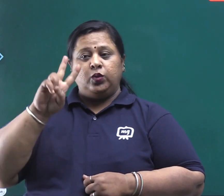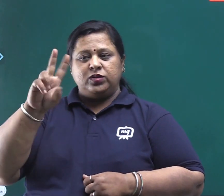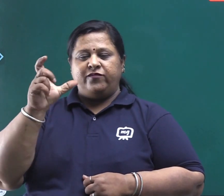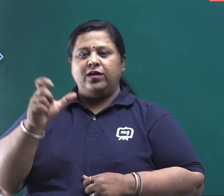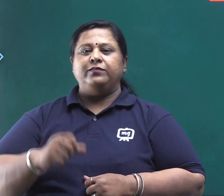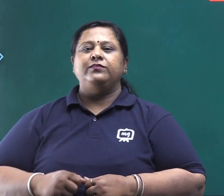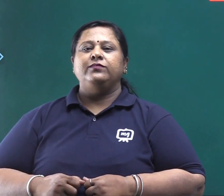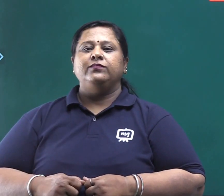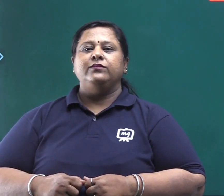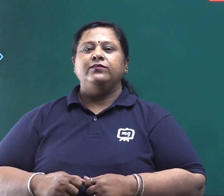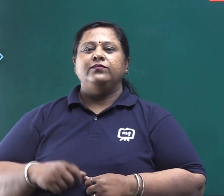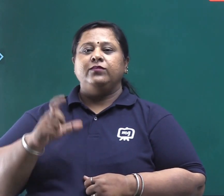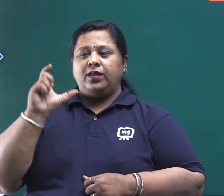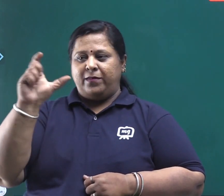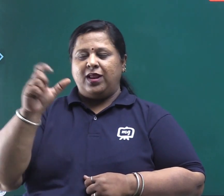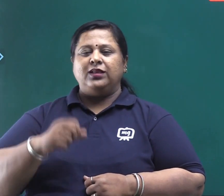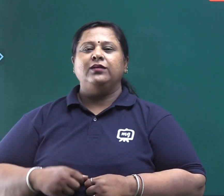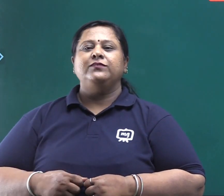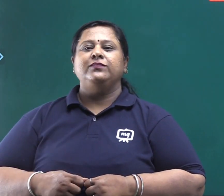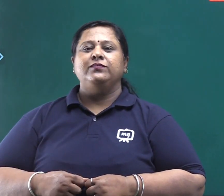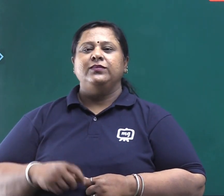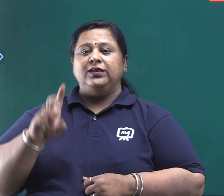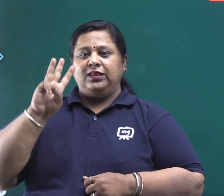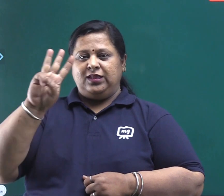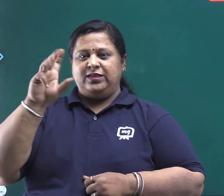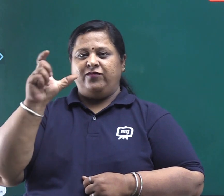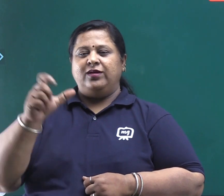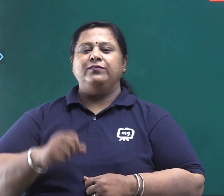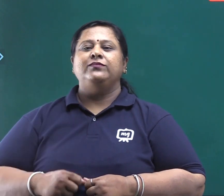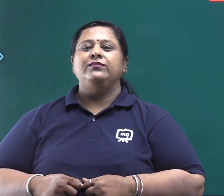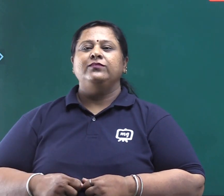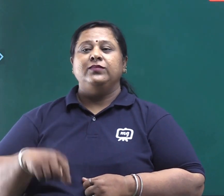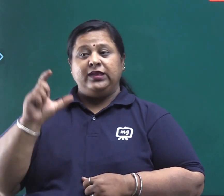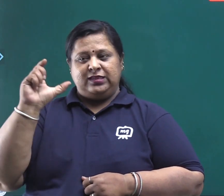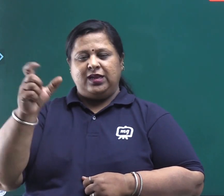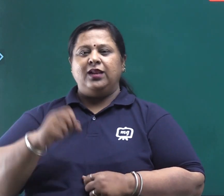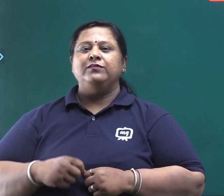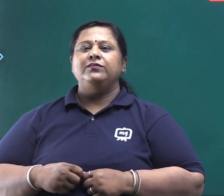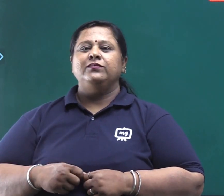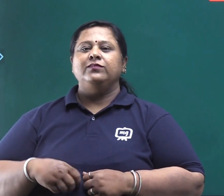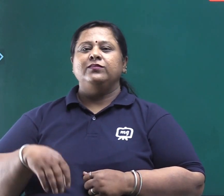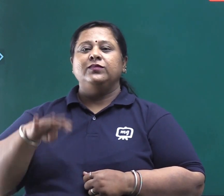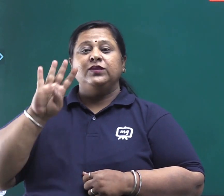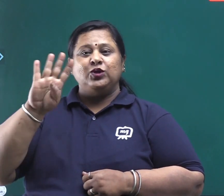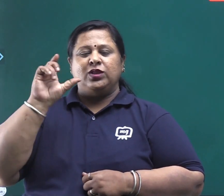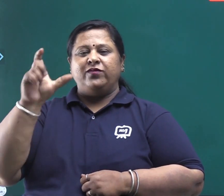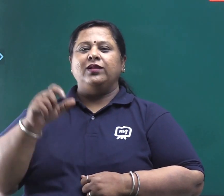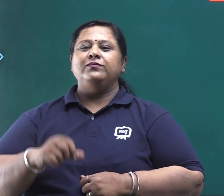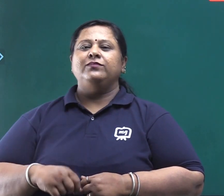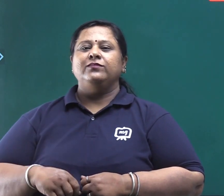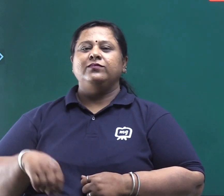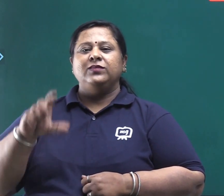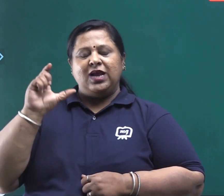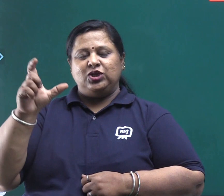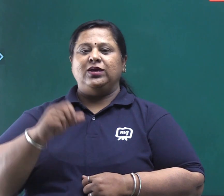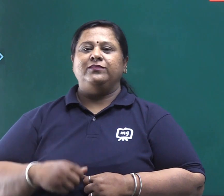दूसरा विकल्प पराधीन, तीसरा विकल्प सरल या चौथा